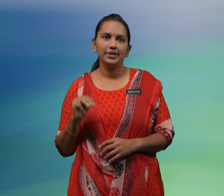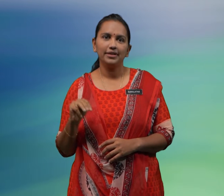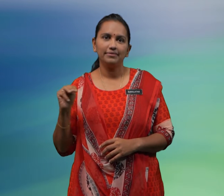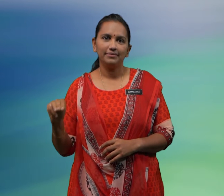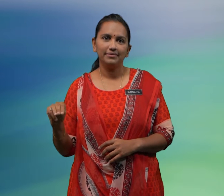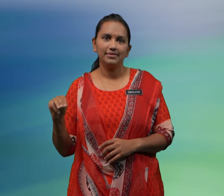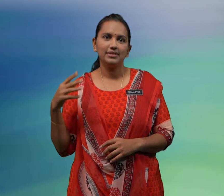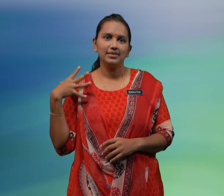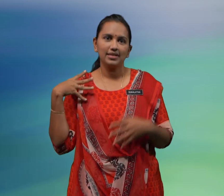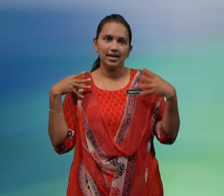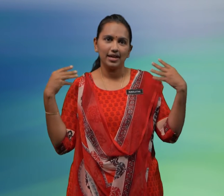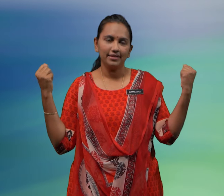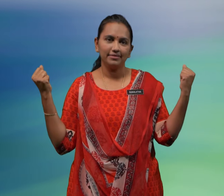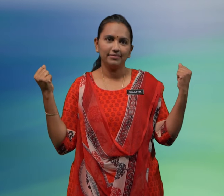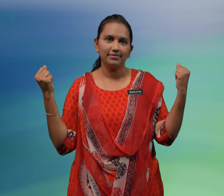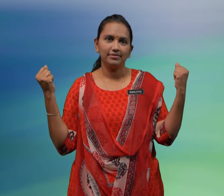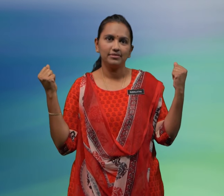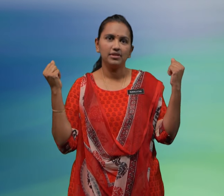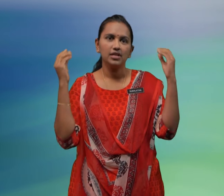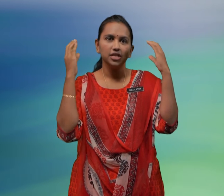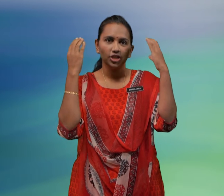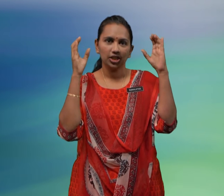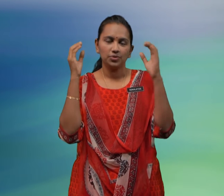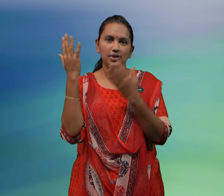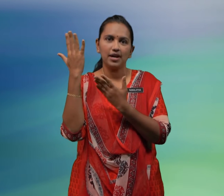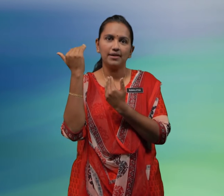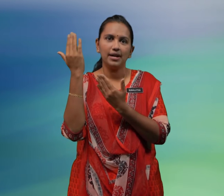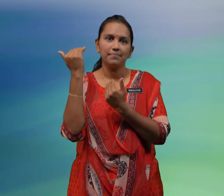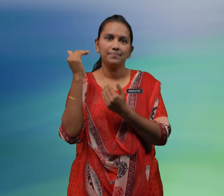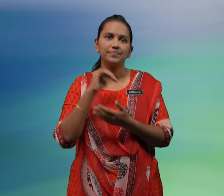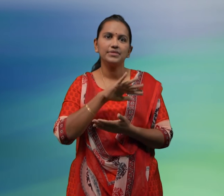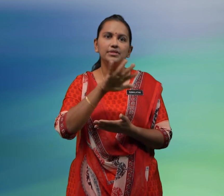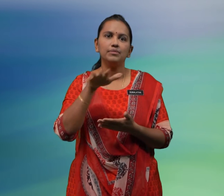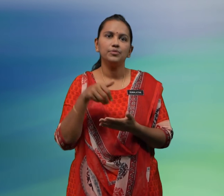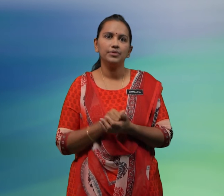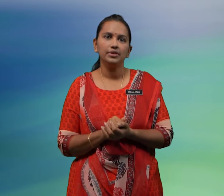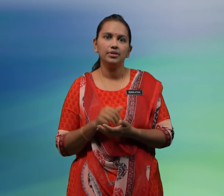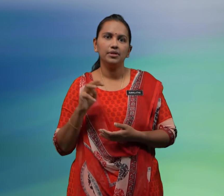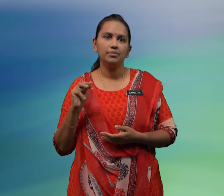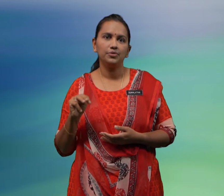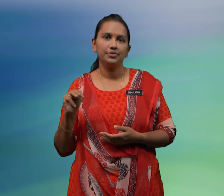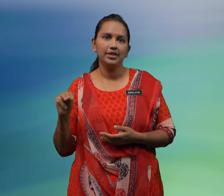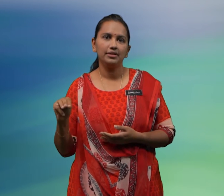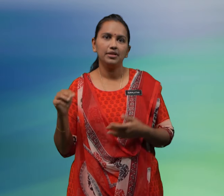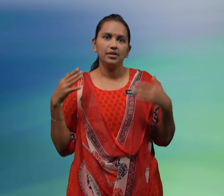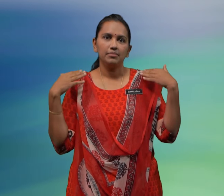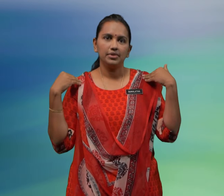Murid-murid sihat. Cikgu harap semua murid